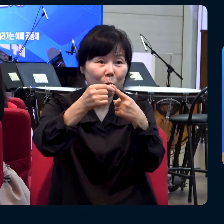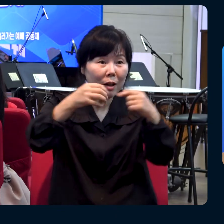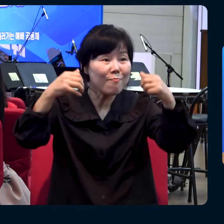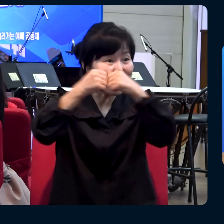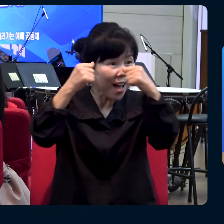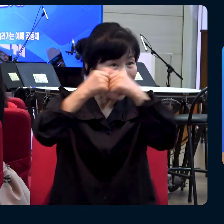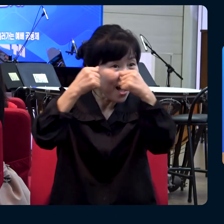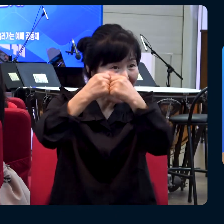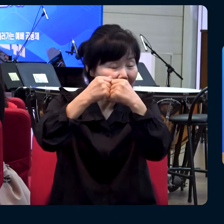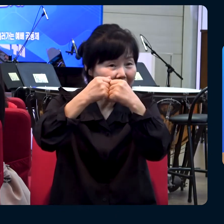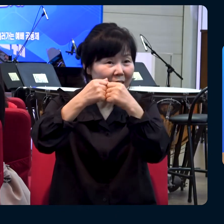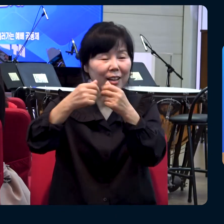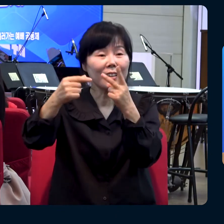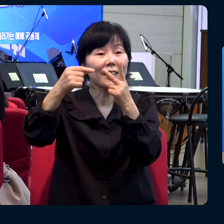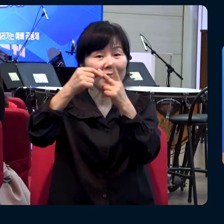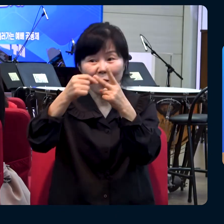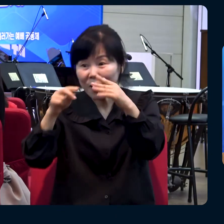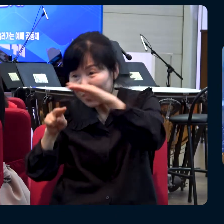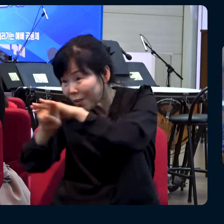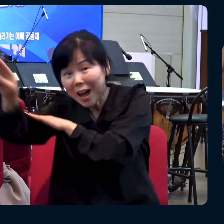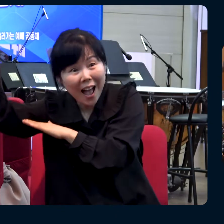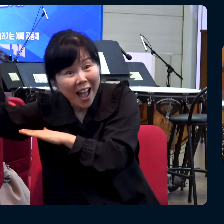돼. 1번 한판 붙는다.